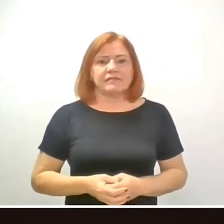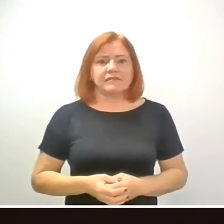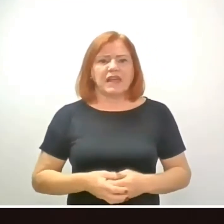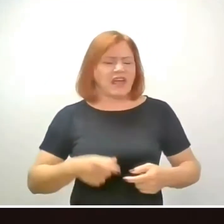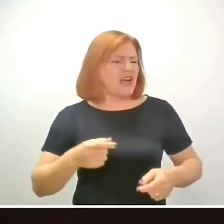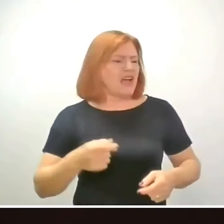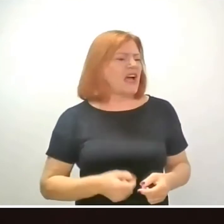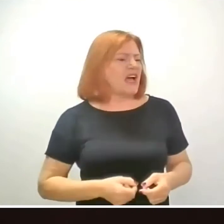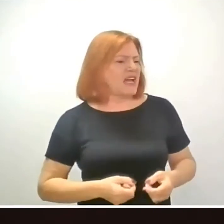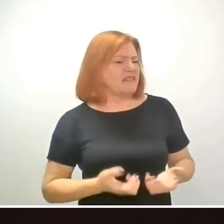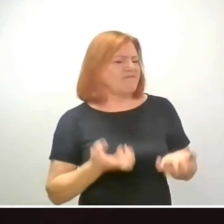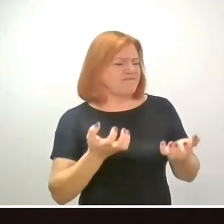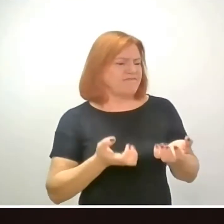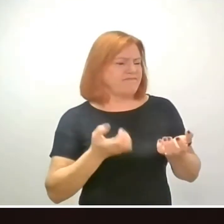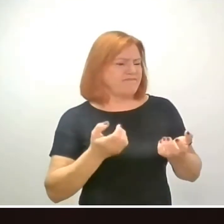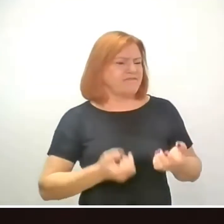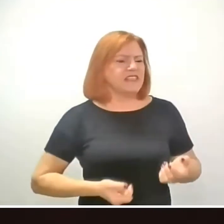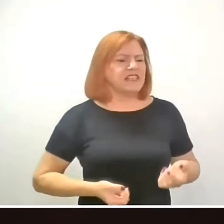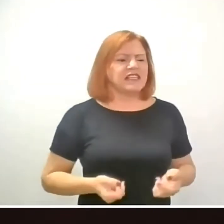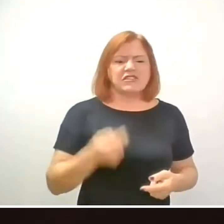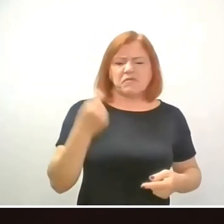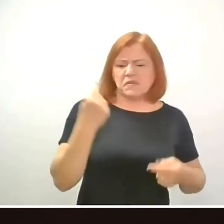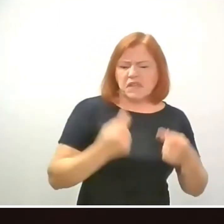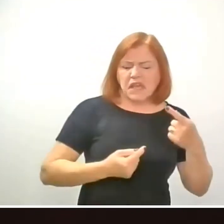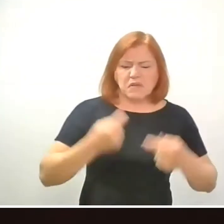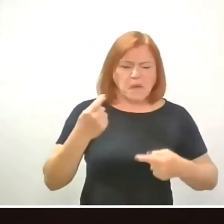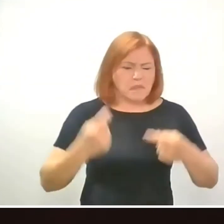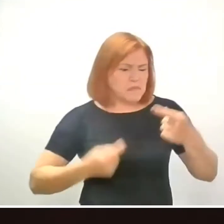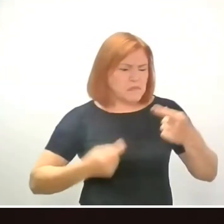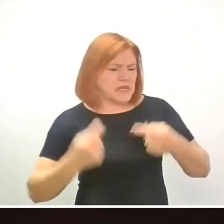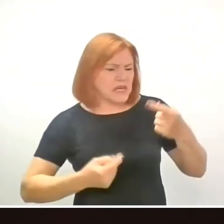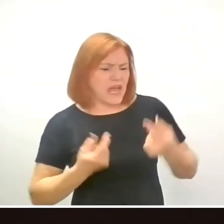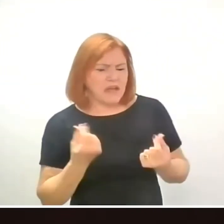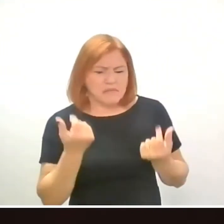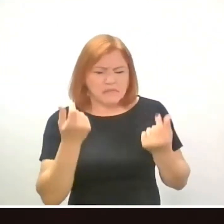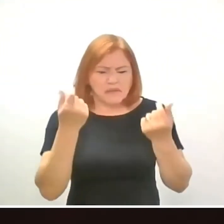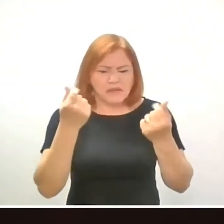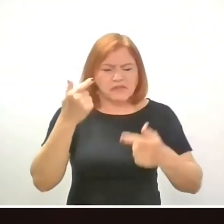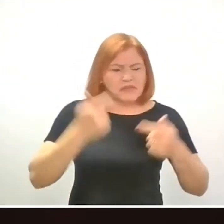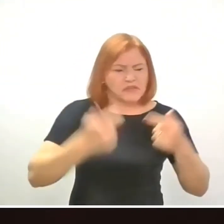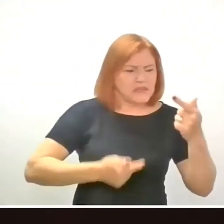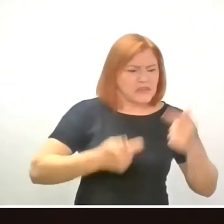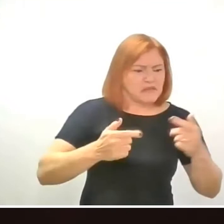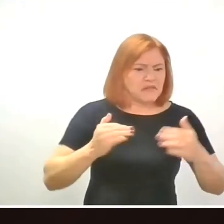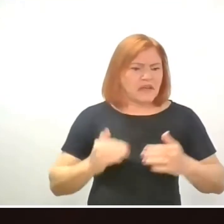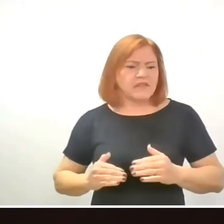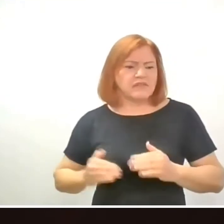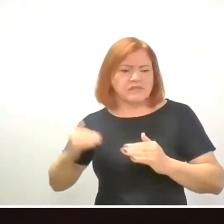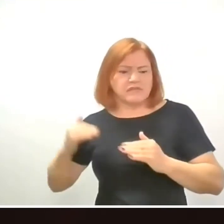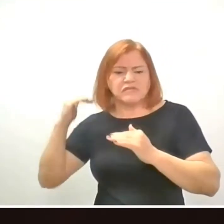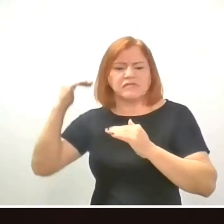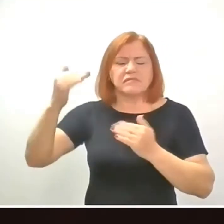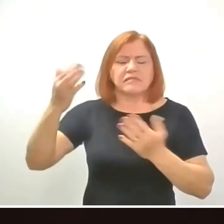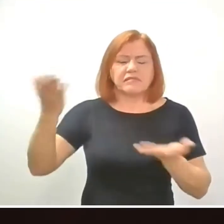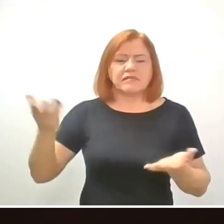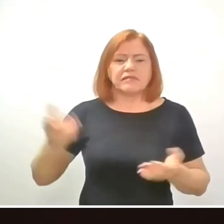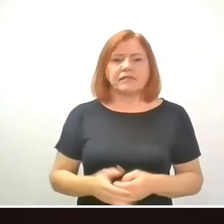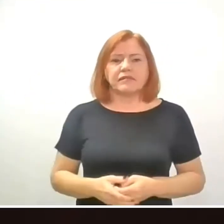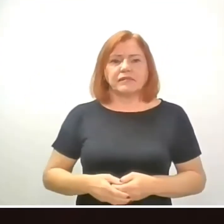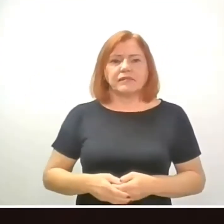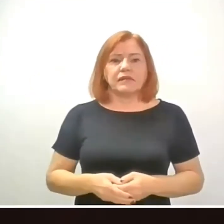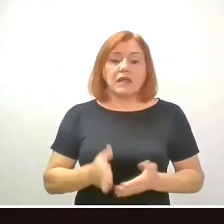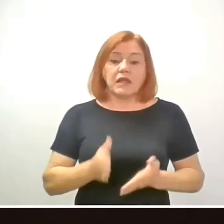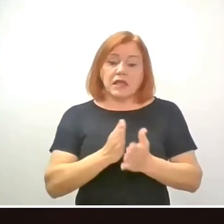muitas coisas que deterioraram a igreja, a essência da igreja. Mas aí então entrou na era da igreja